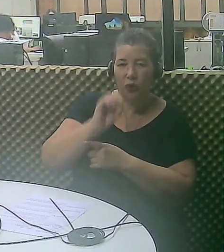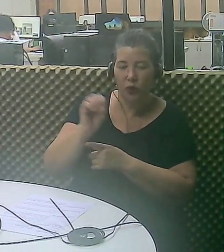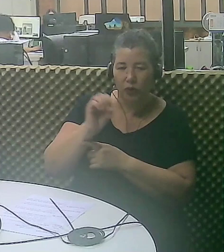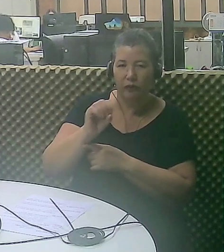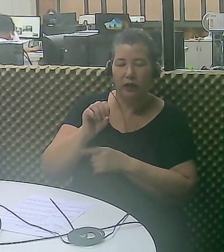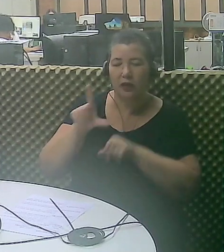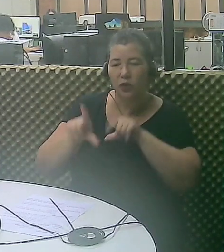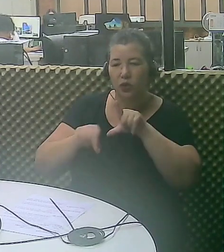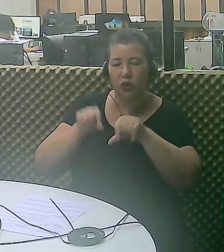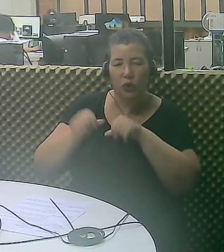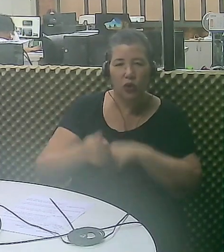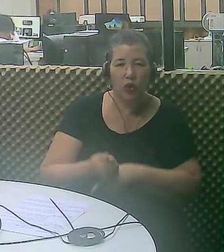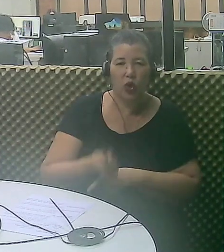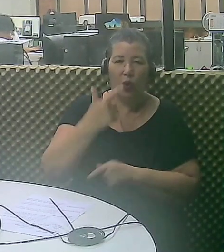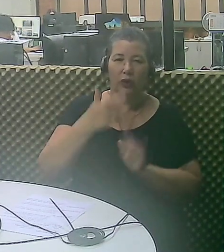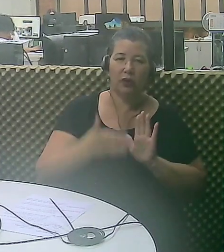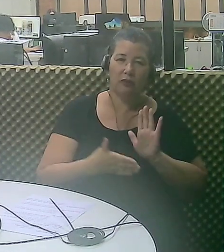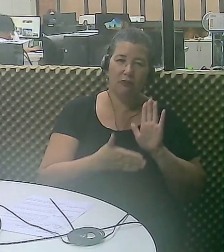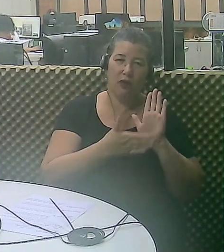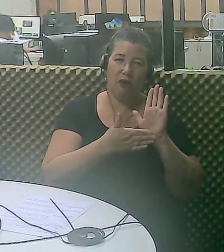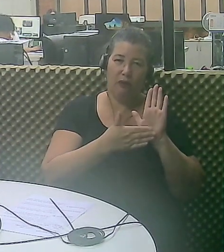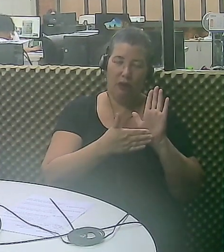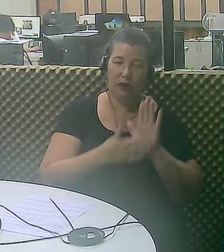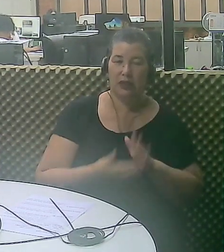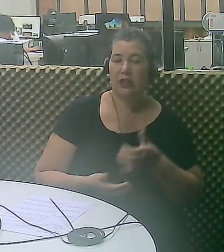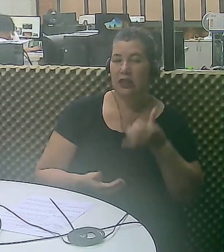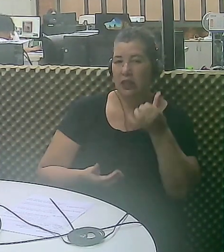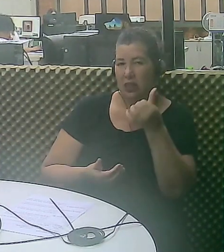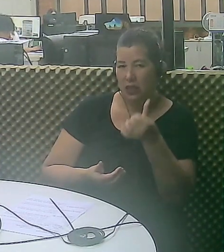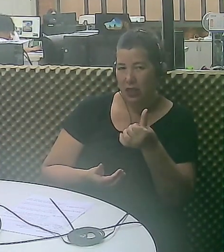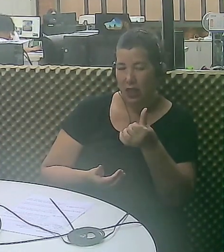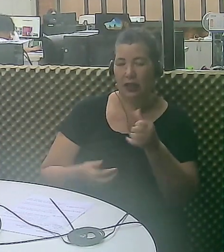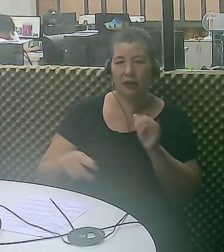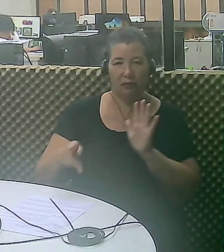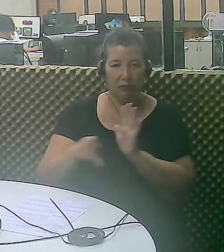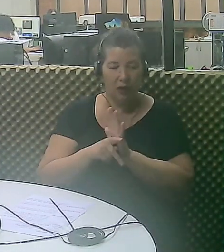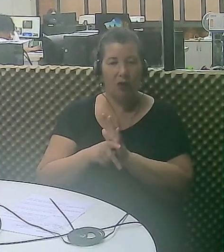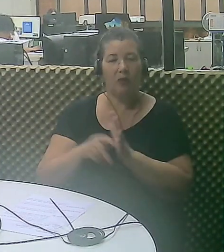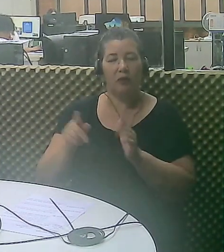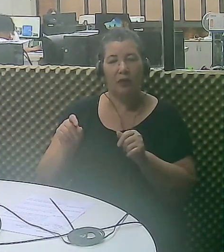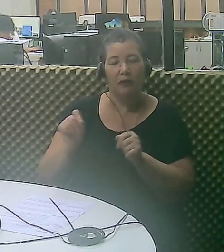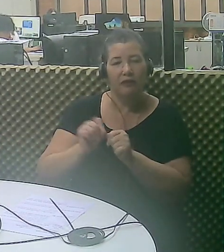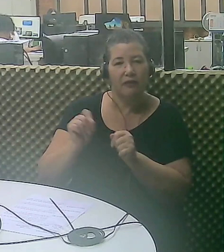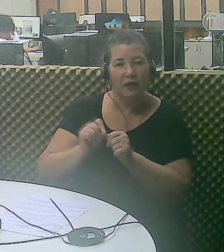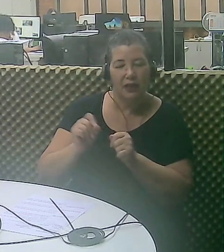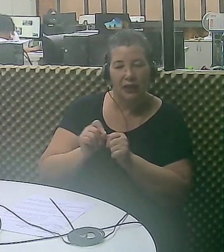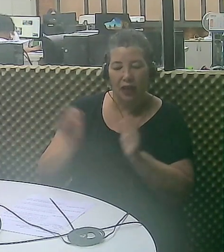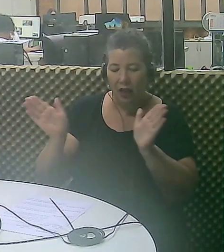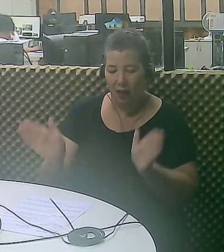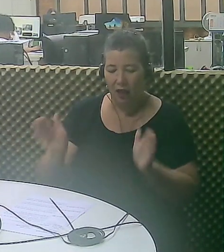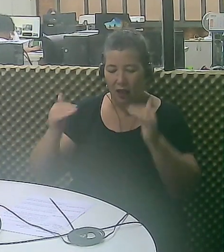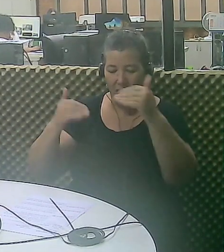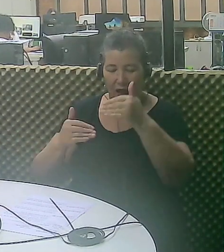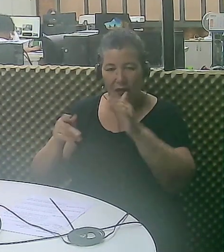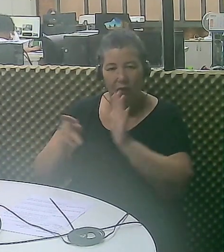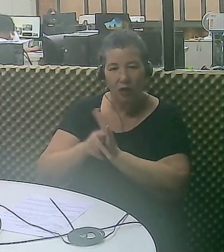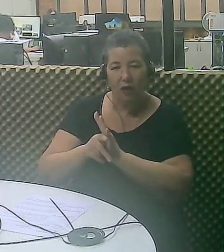serão selecionadas 12 propostas, sendo que 6 serão destinadas para produções de oratórios e outras 6 para